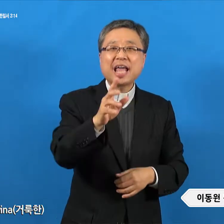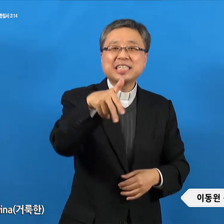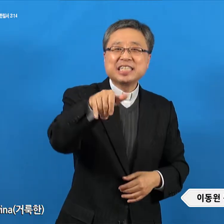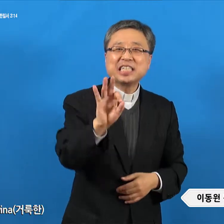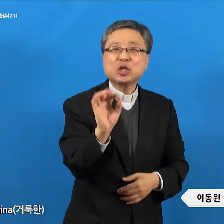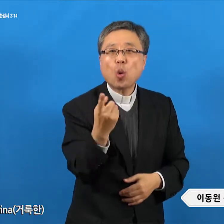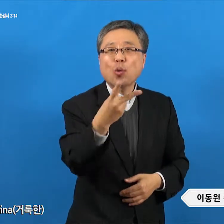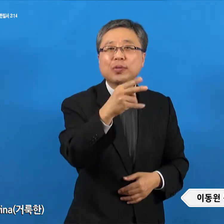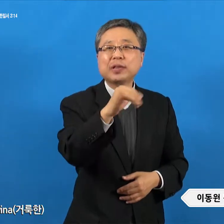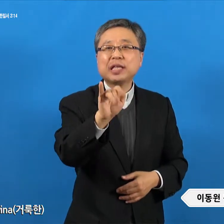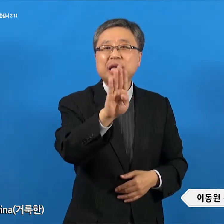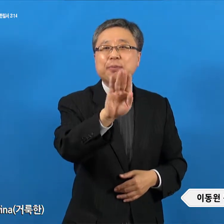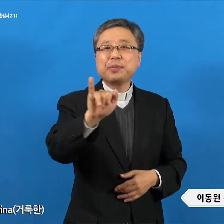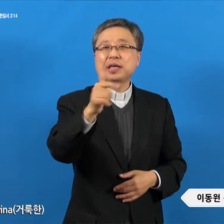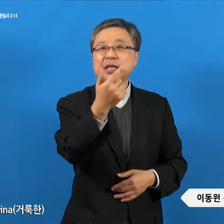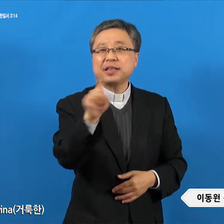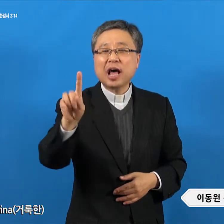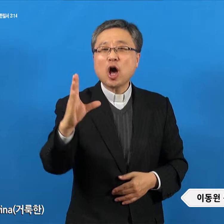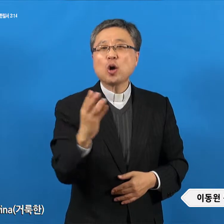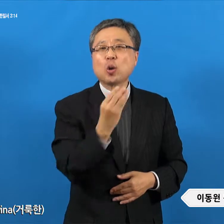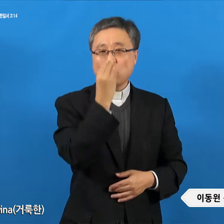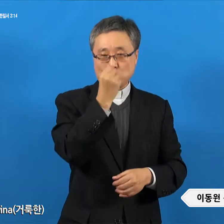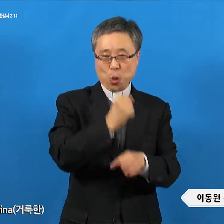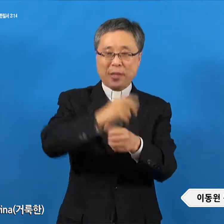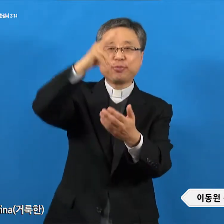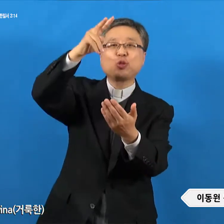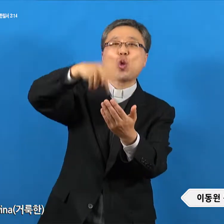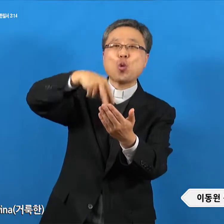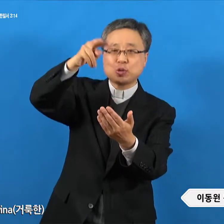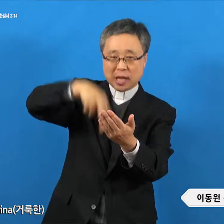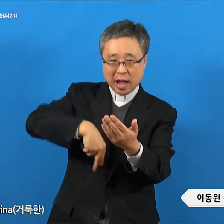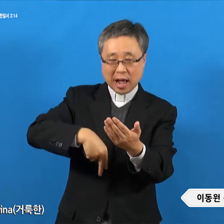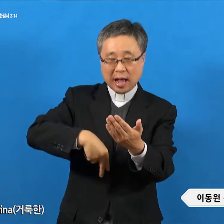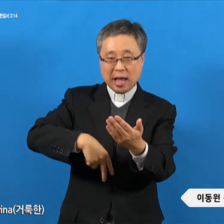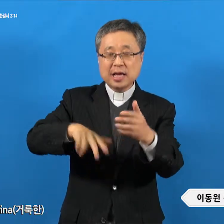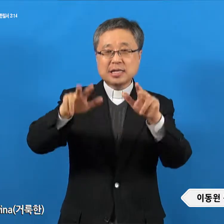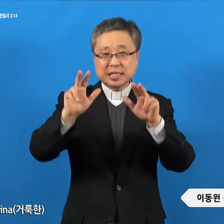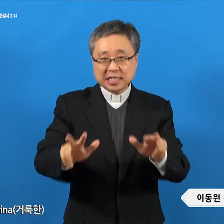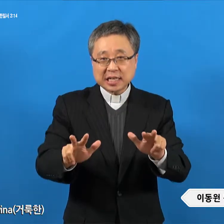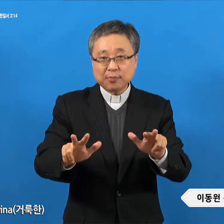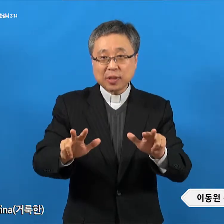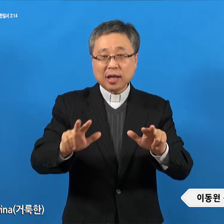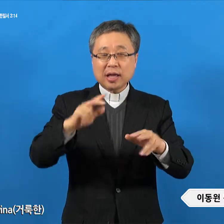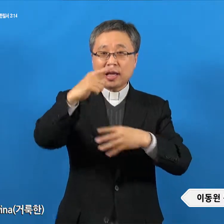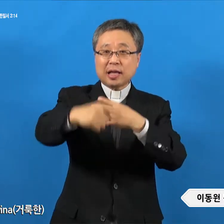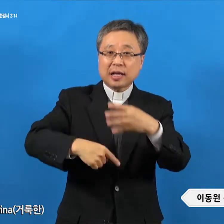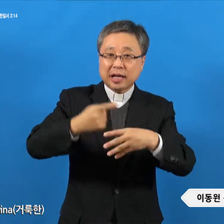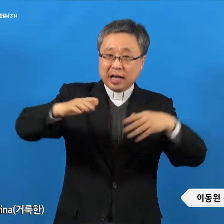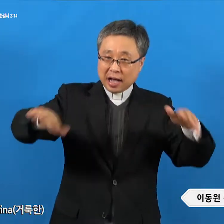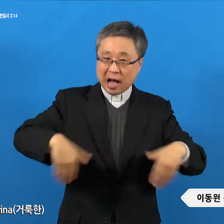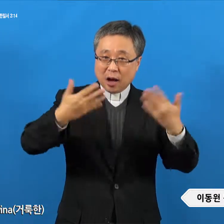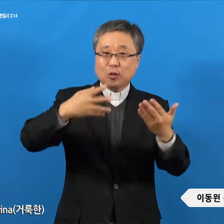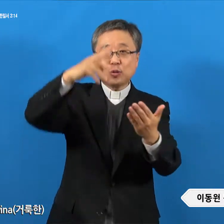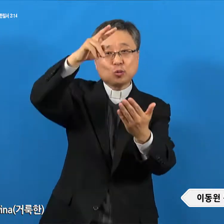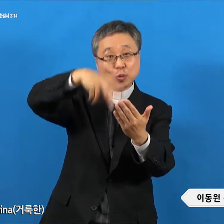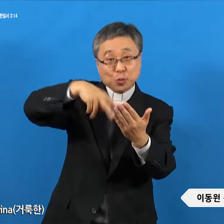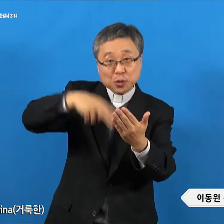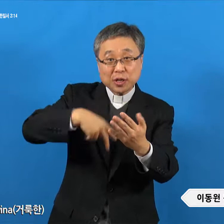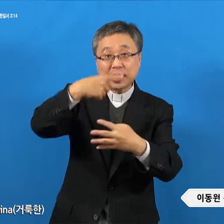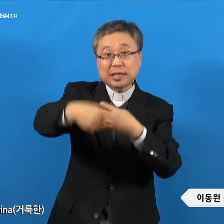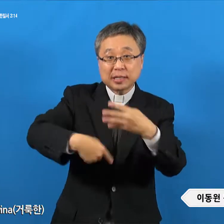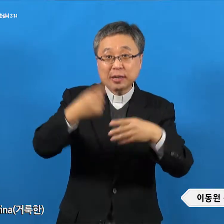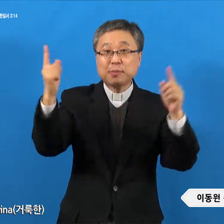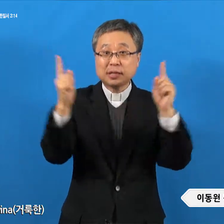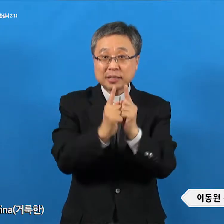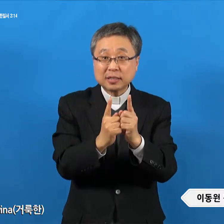그러면 흔히 번역할 때 거룩한 독서. 지금 바야흐로 우리는 가을 독서의 계절을 맞이하고 있습니다. 그러나